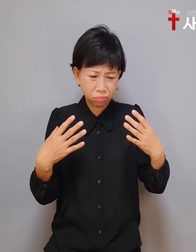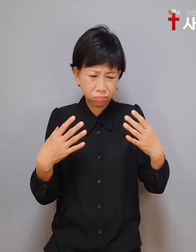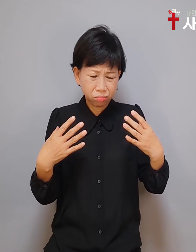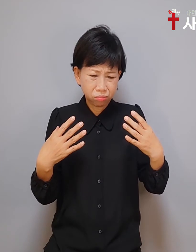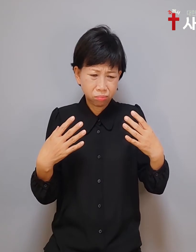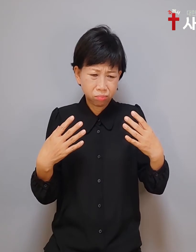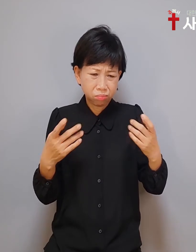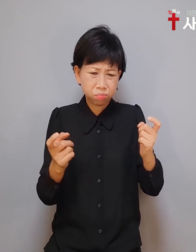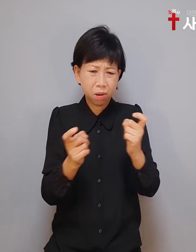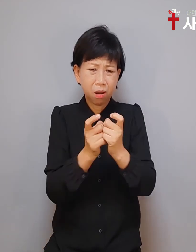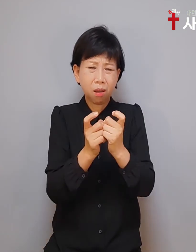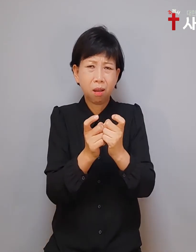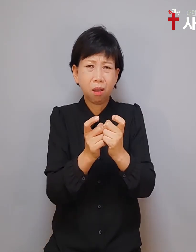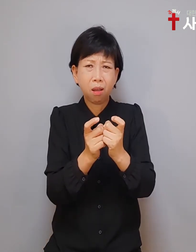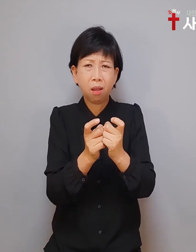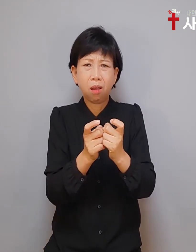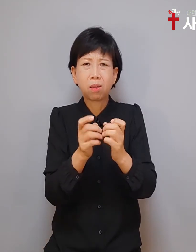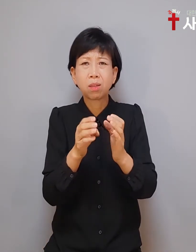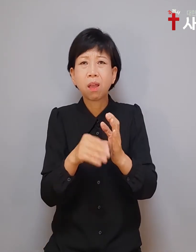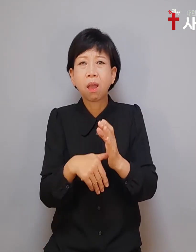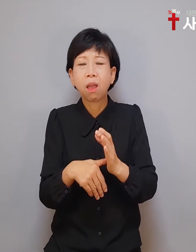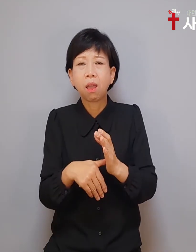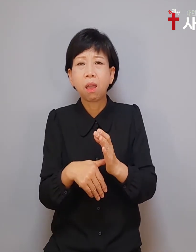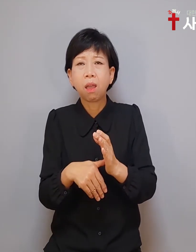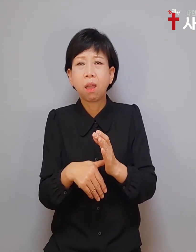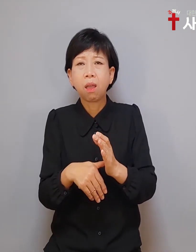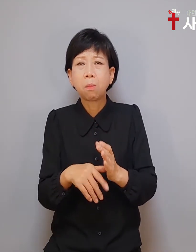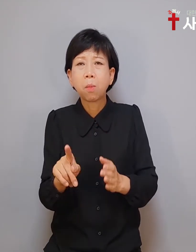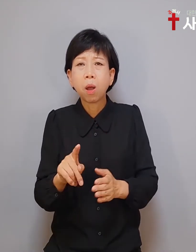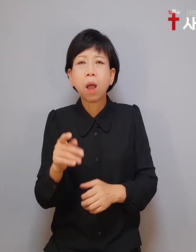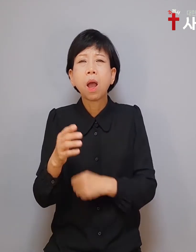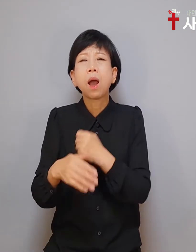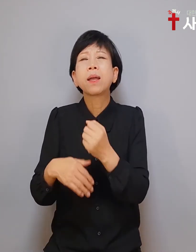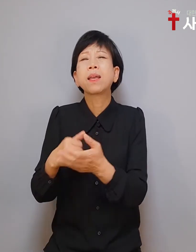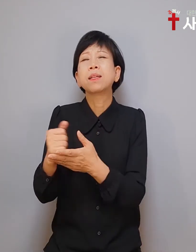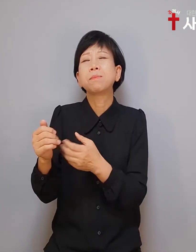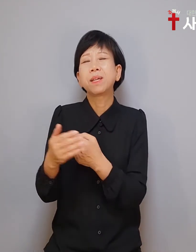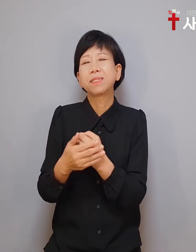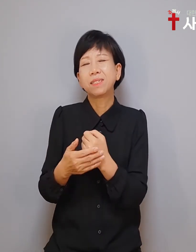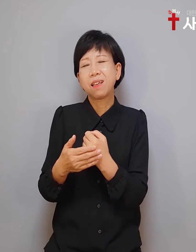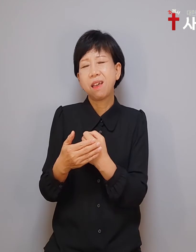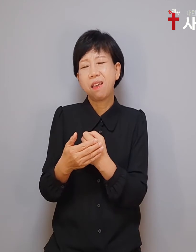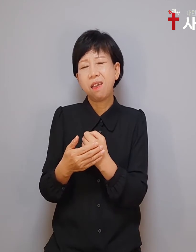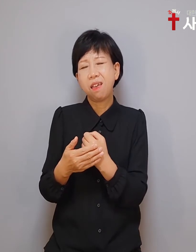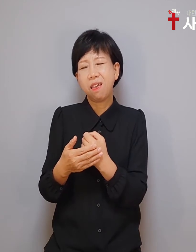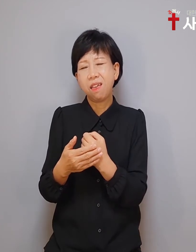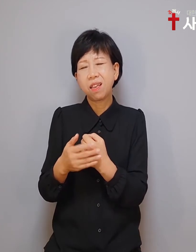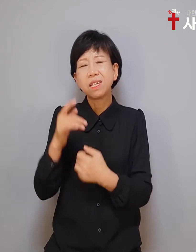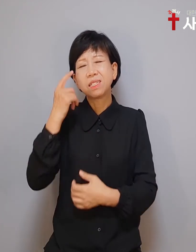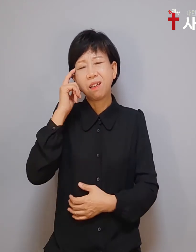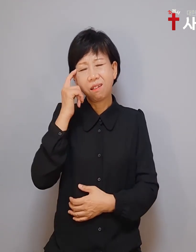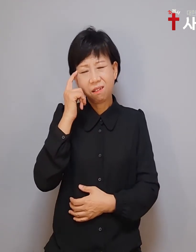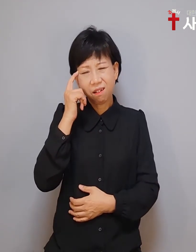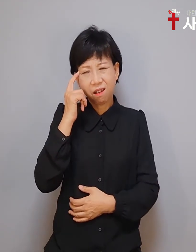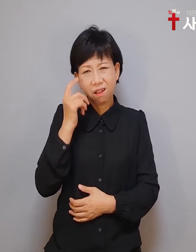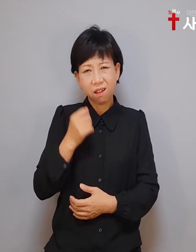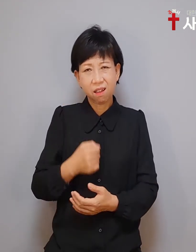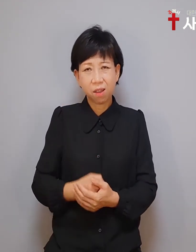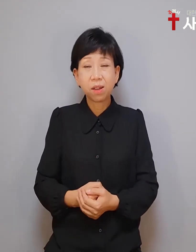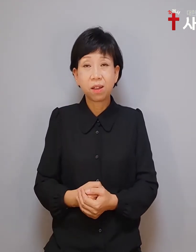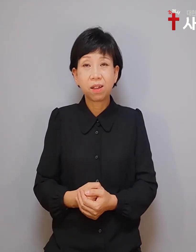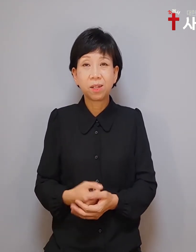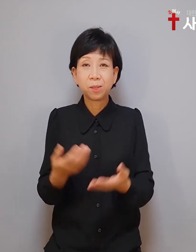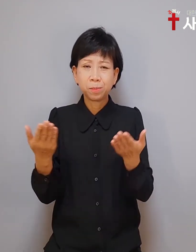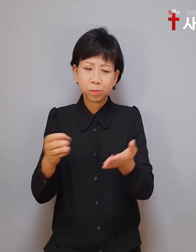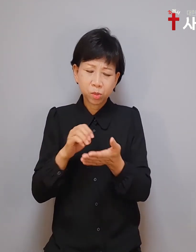여겨요? 정말 하나님의 은혜이거든요, 취업을 한 게. 근데 하필 그날 왜 교통사고를